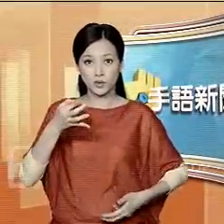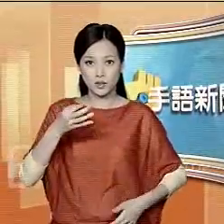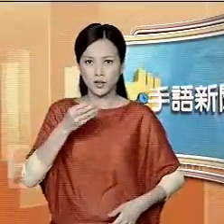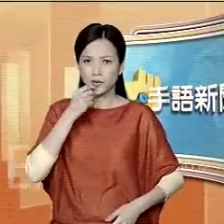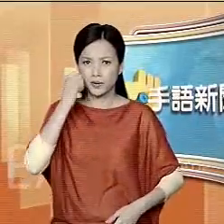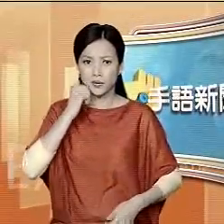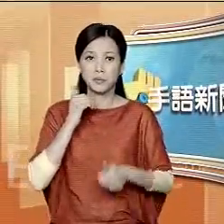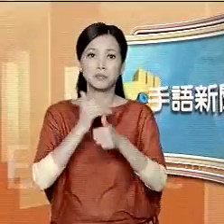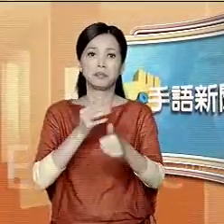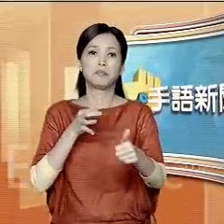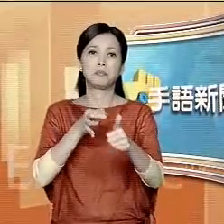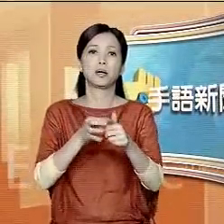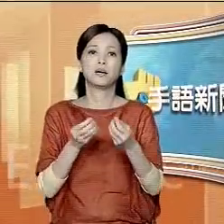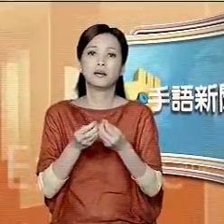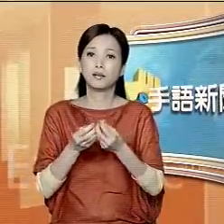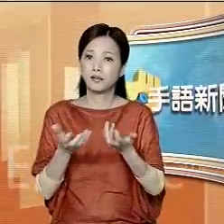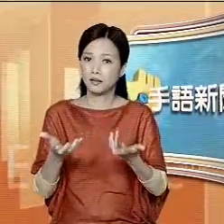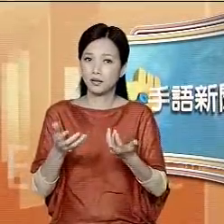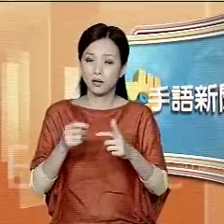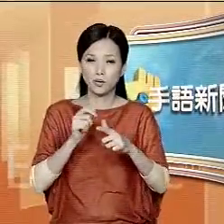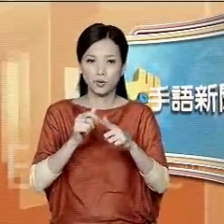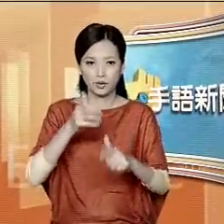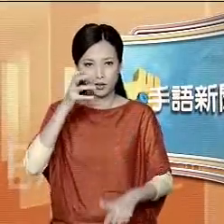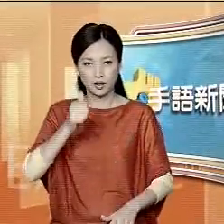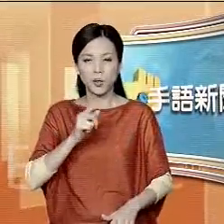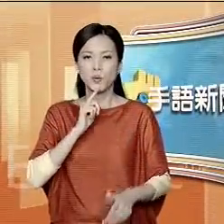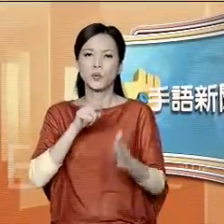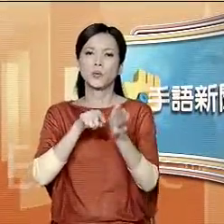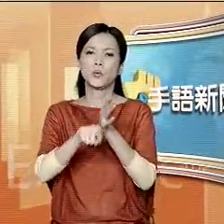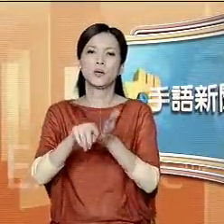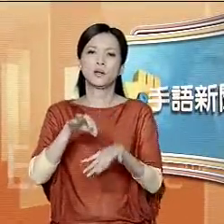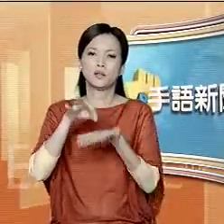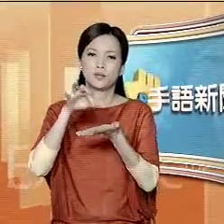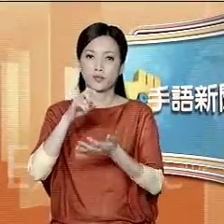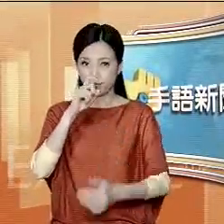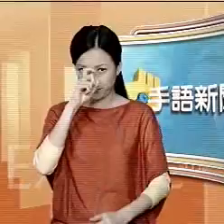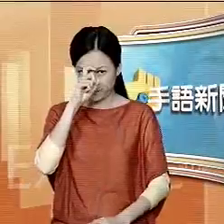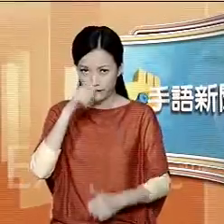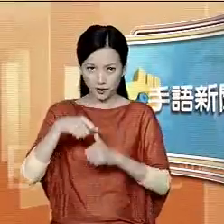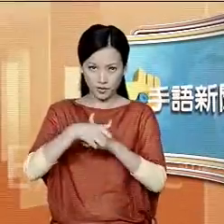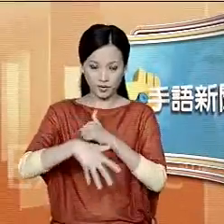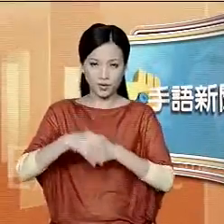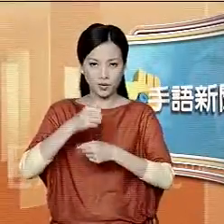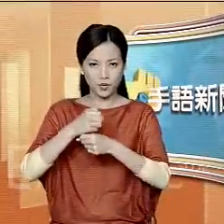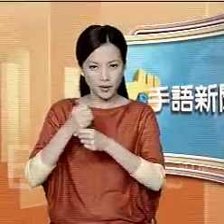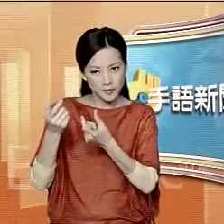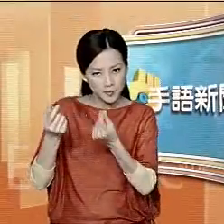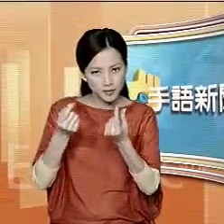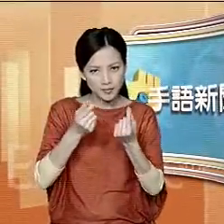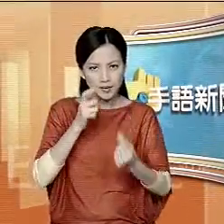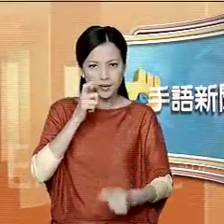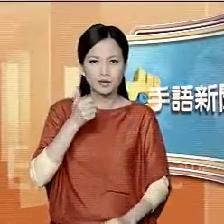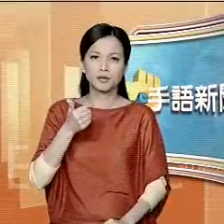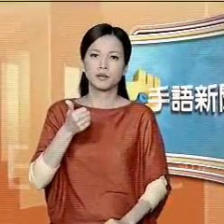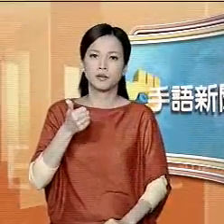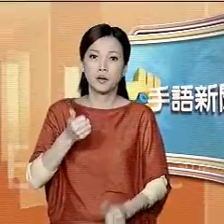心公司可能要省退休金而把他们提早资遣。有企业主直言，考量到稳定